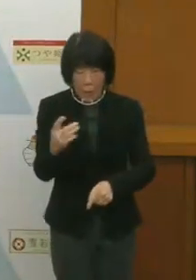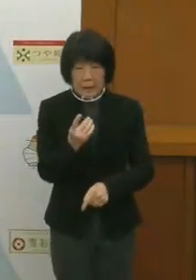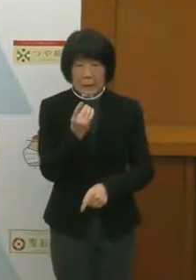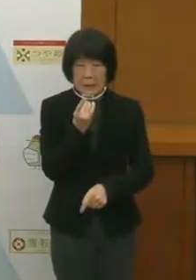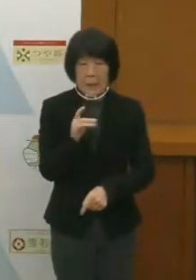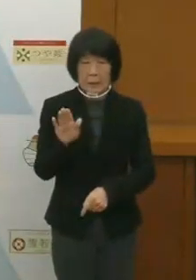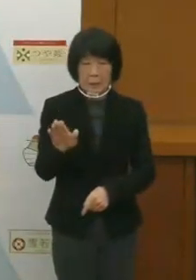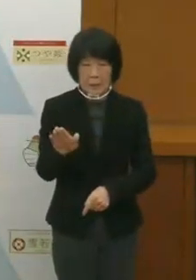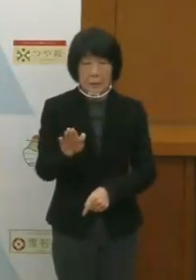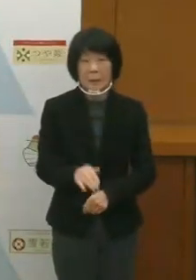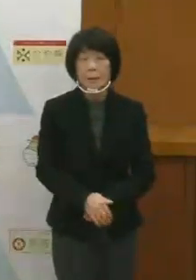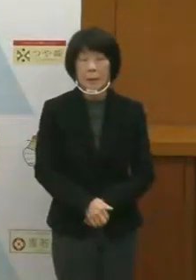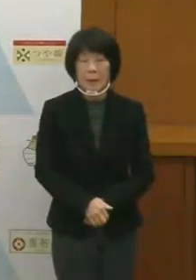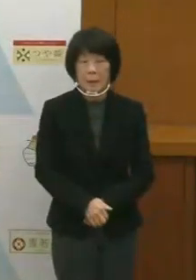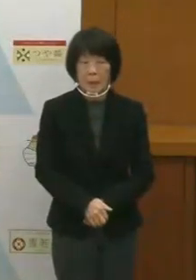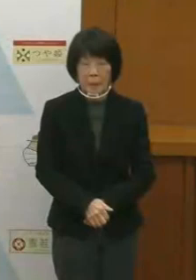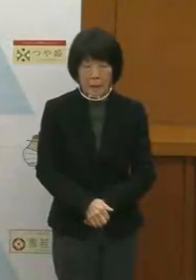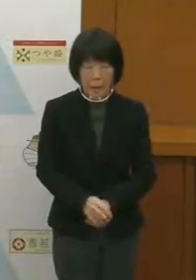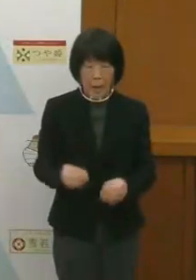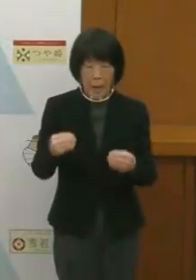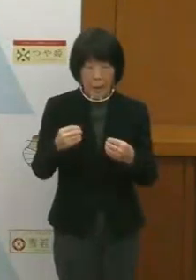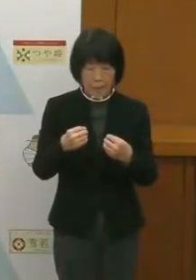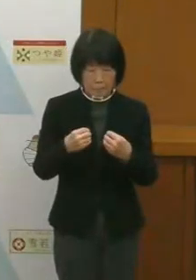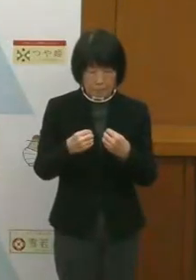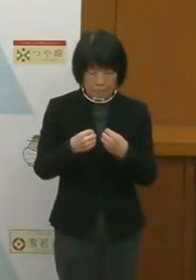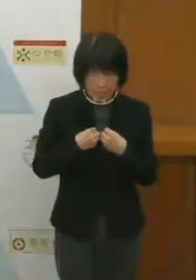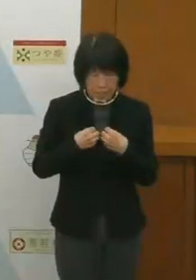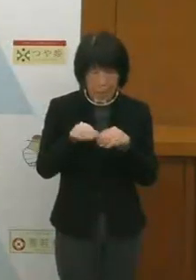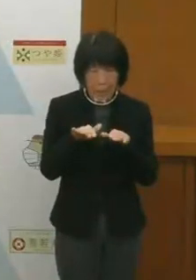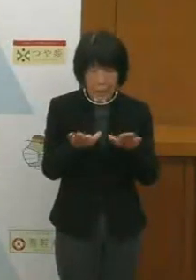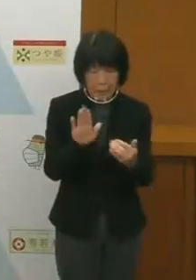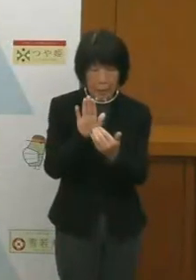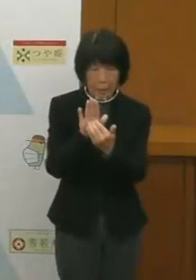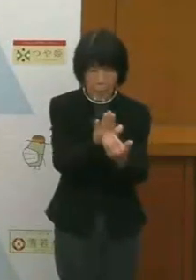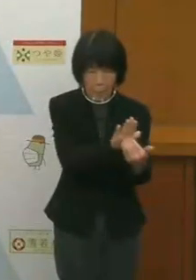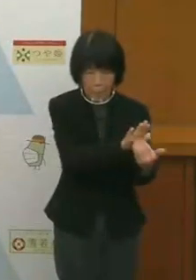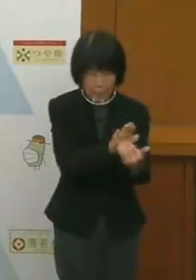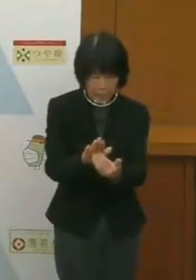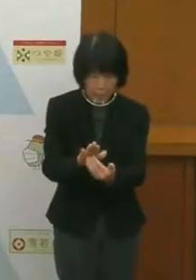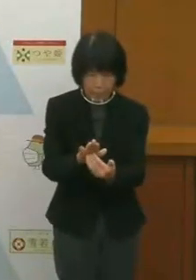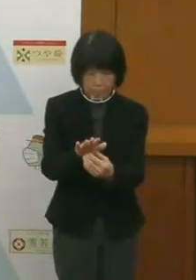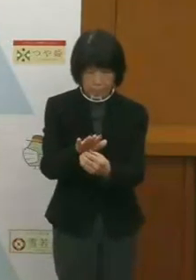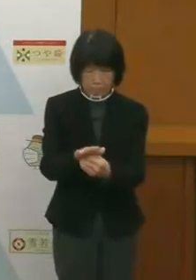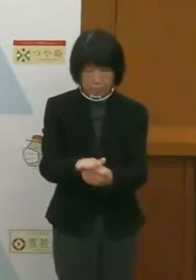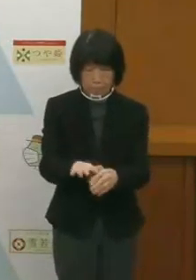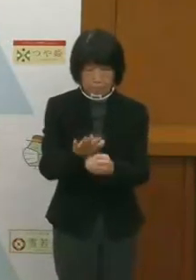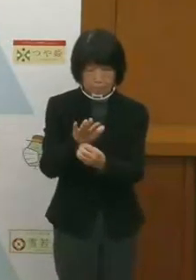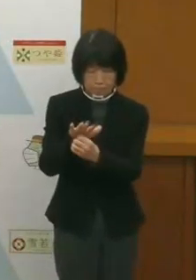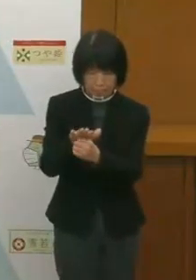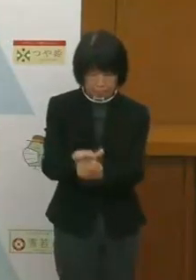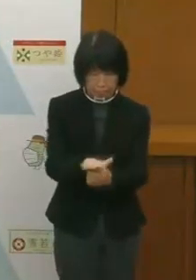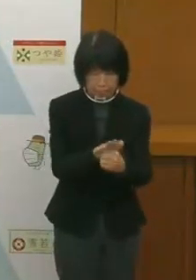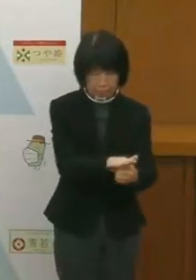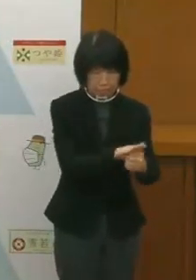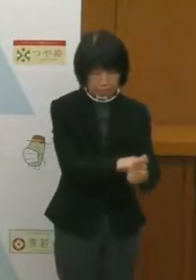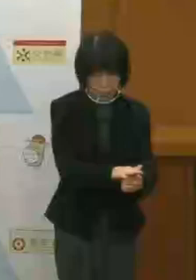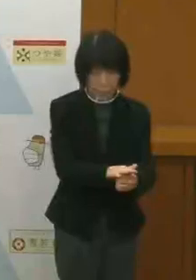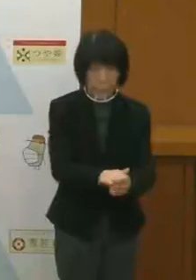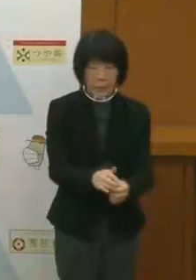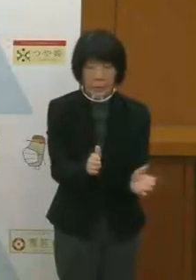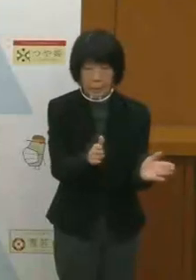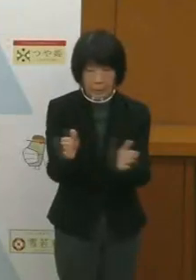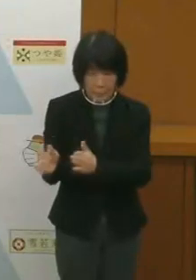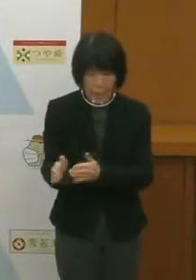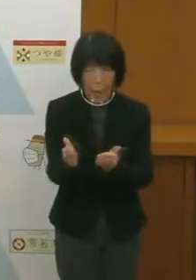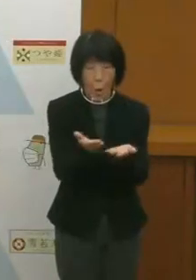でございます。ただ本当に感染拡大防止、これをしっかりと、店舗の方もま